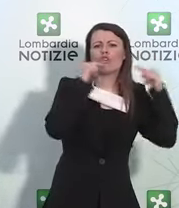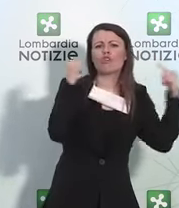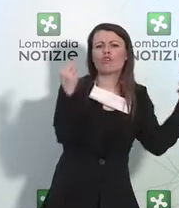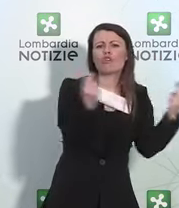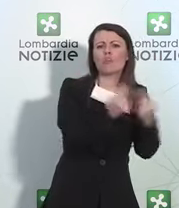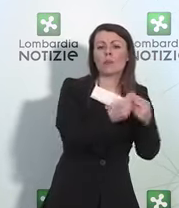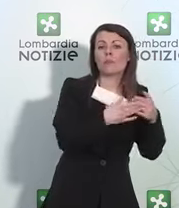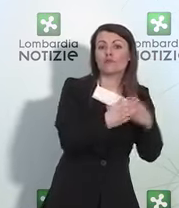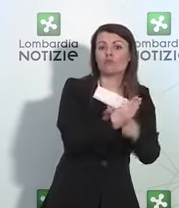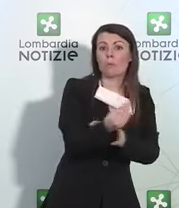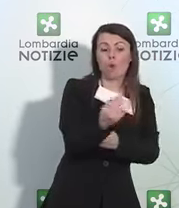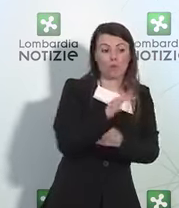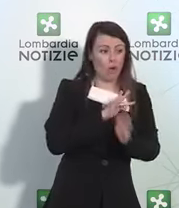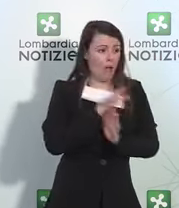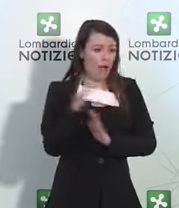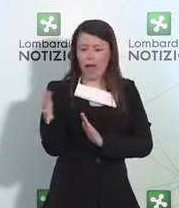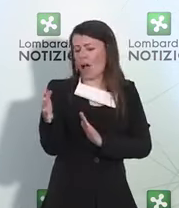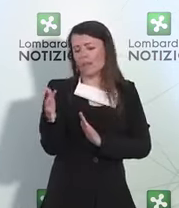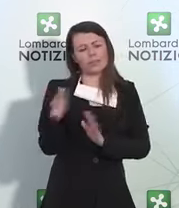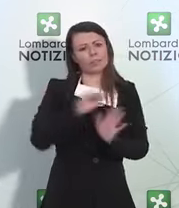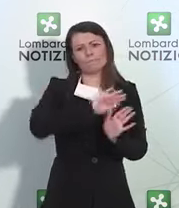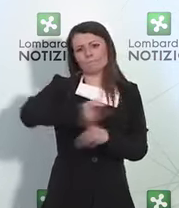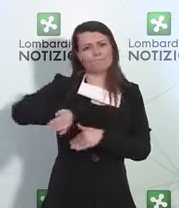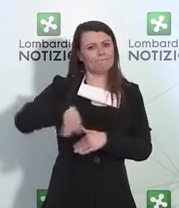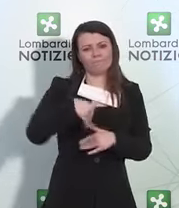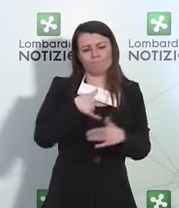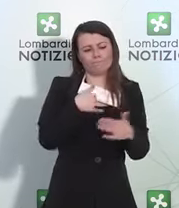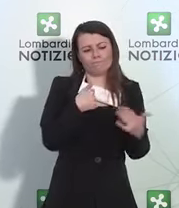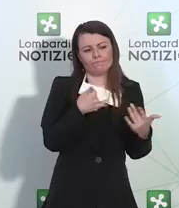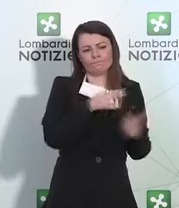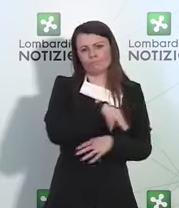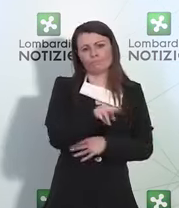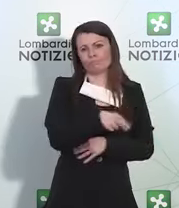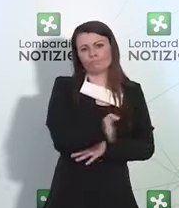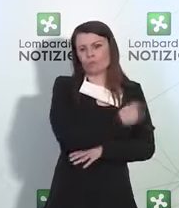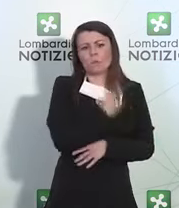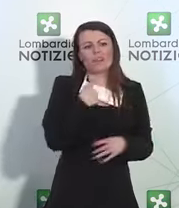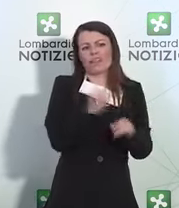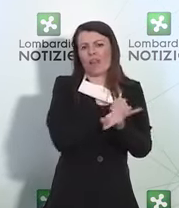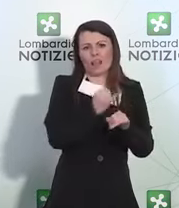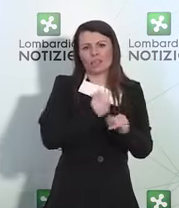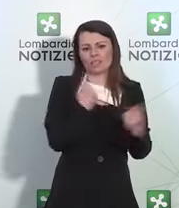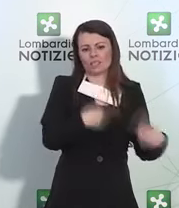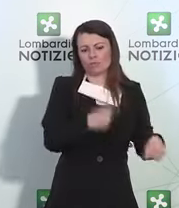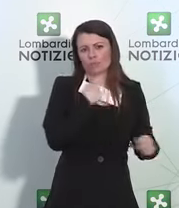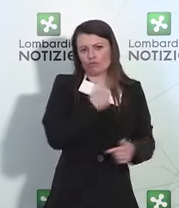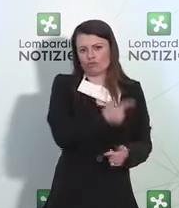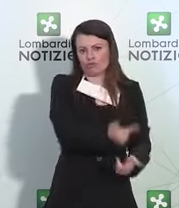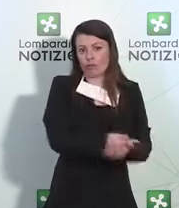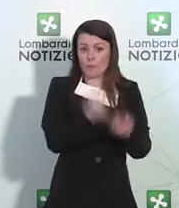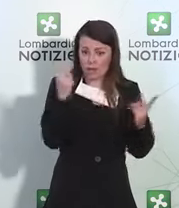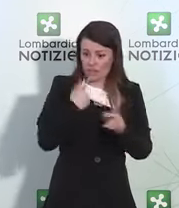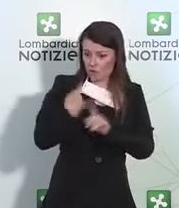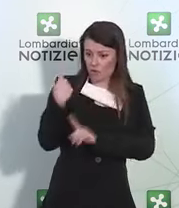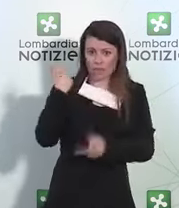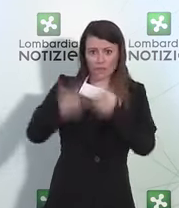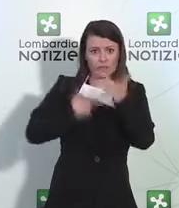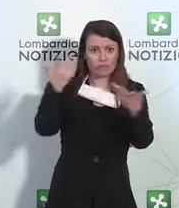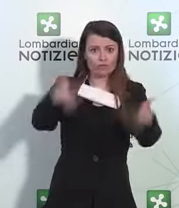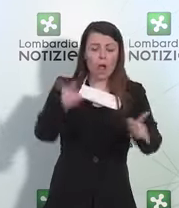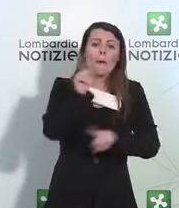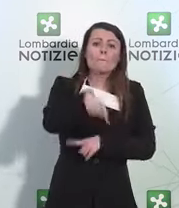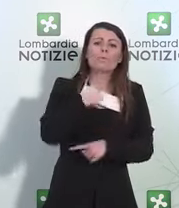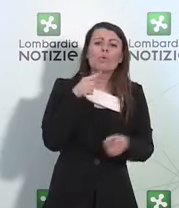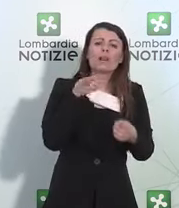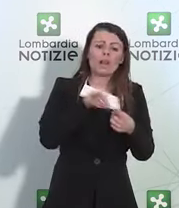gli altri sono stati tutti scartati perché queste caratteristiche tanto è vero che come dicevo ieri anche il test rapido